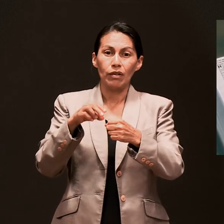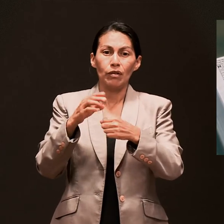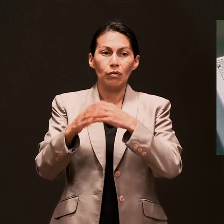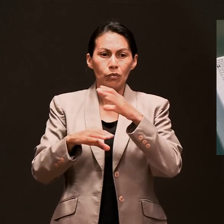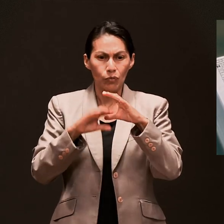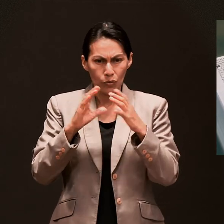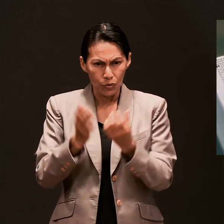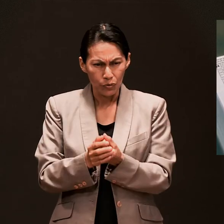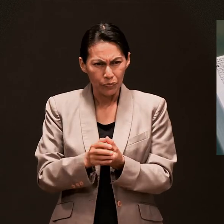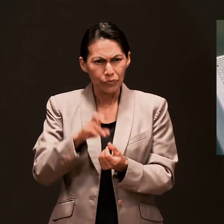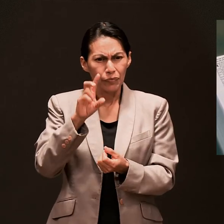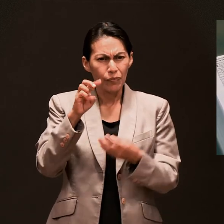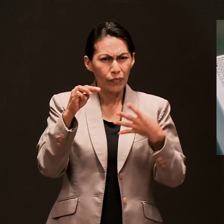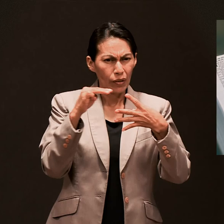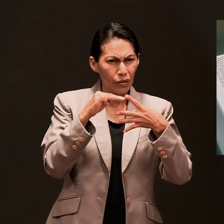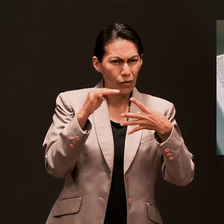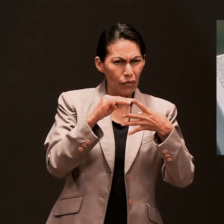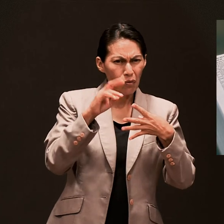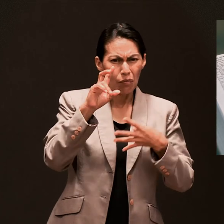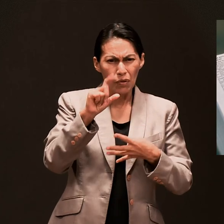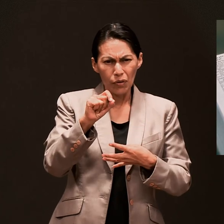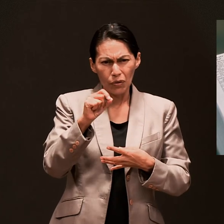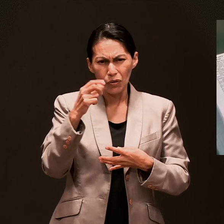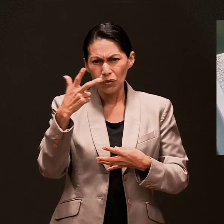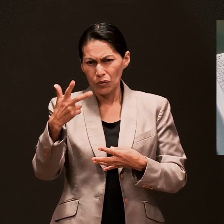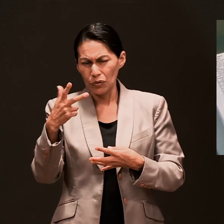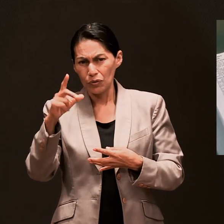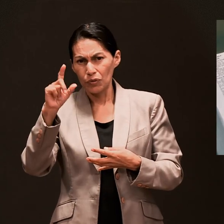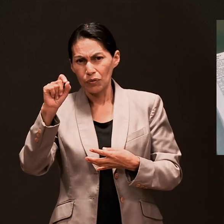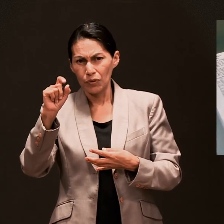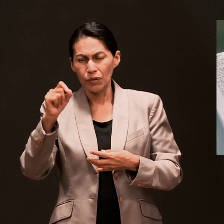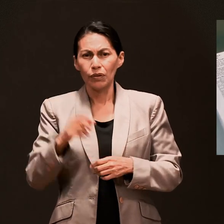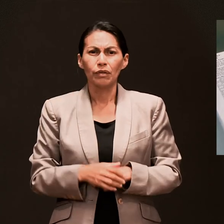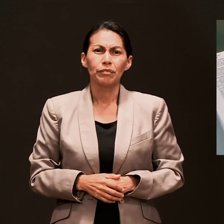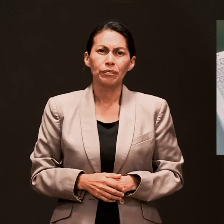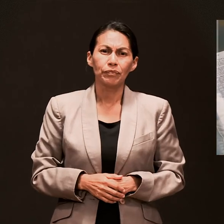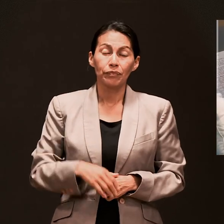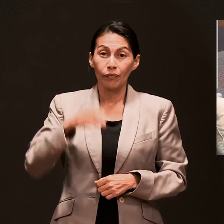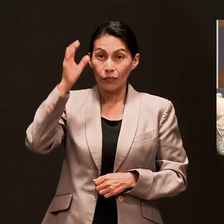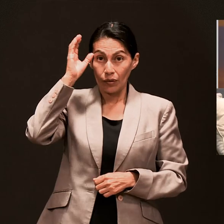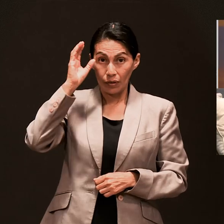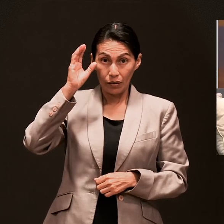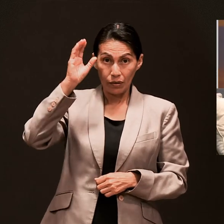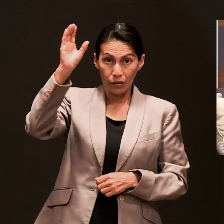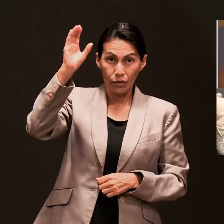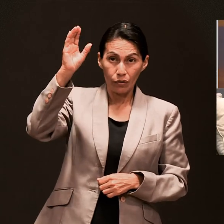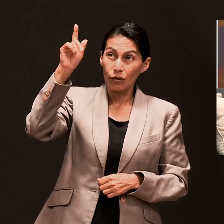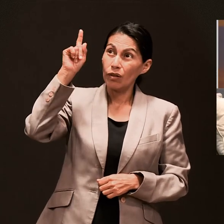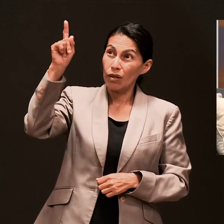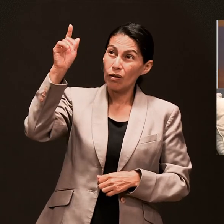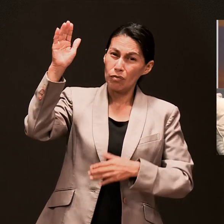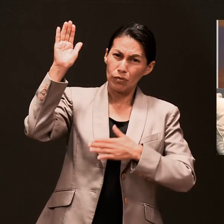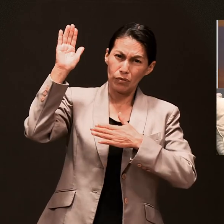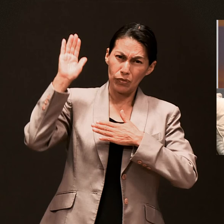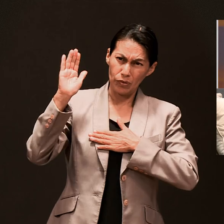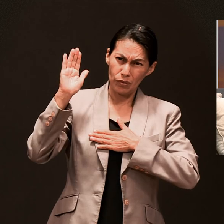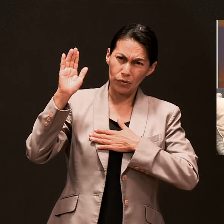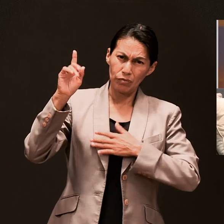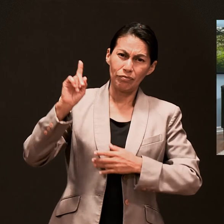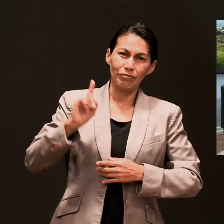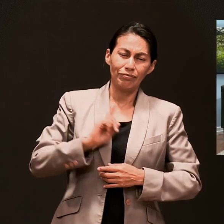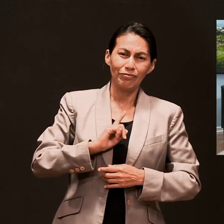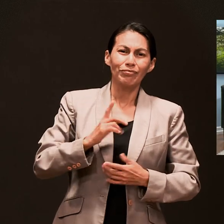todos los días hasta el fin del mundo en Mateo 28:20 o sea podemos ligar las dos oraciones porque